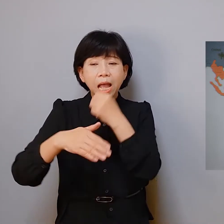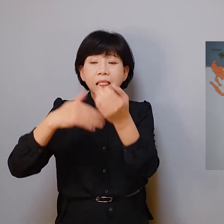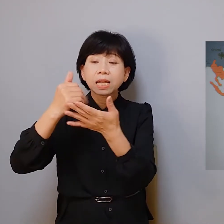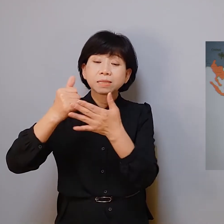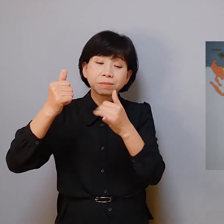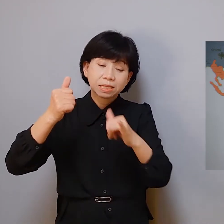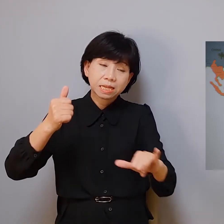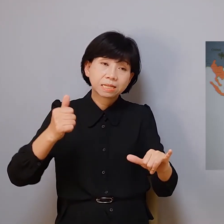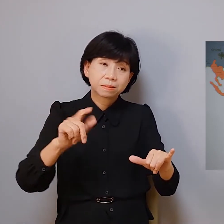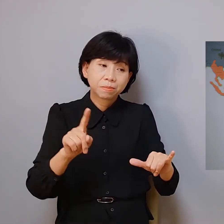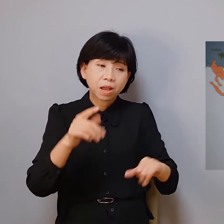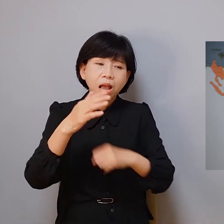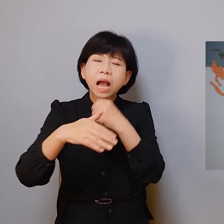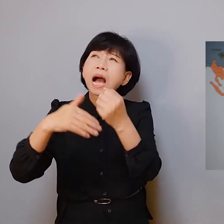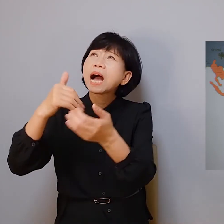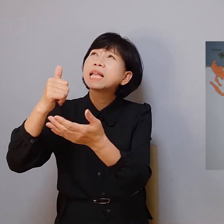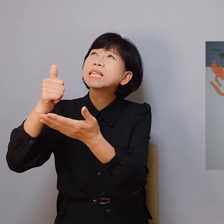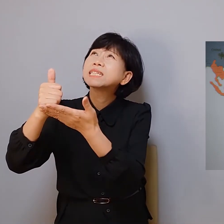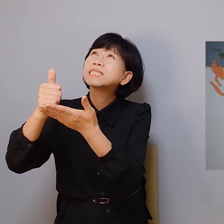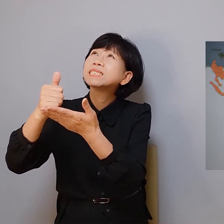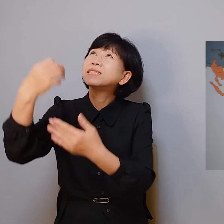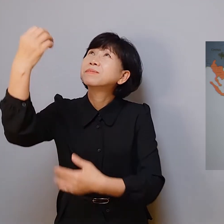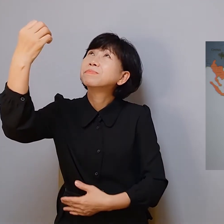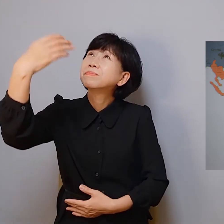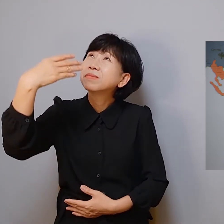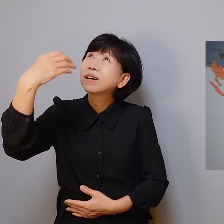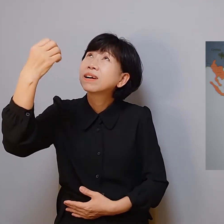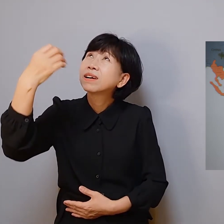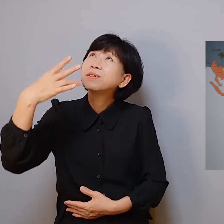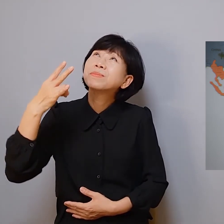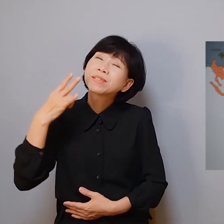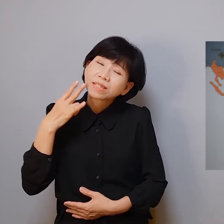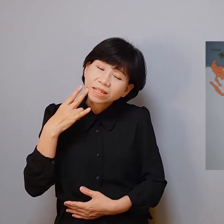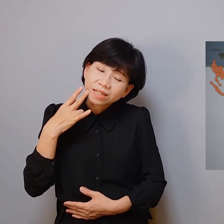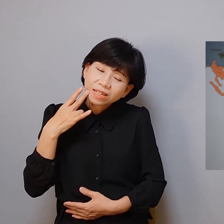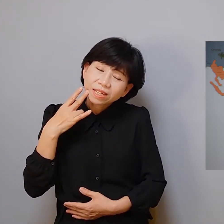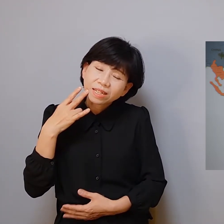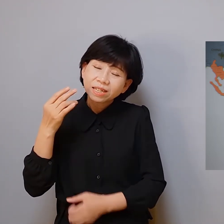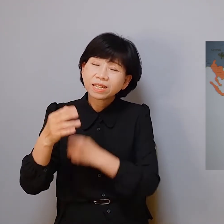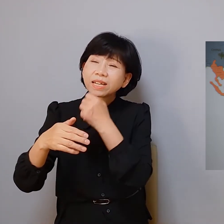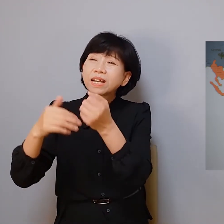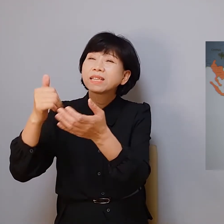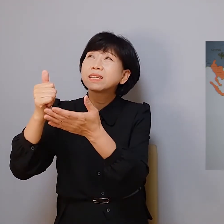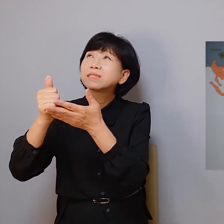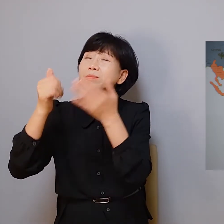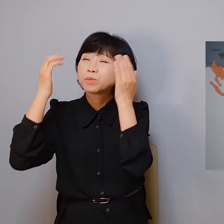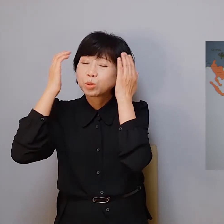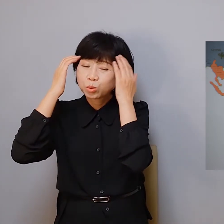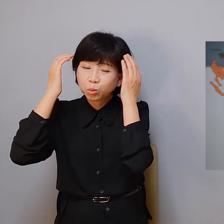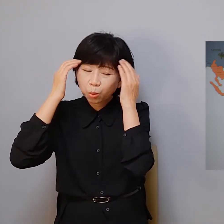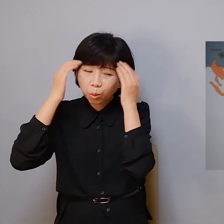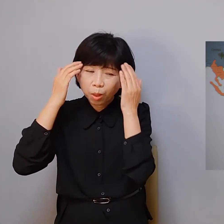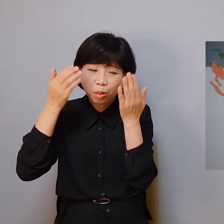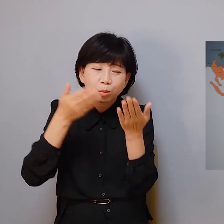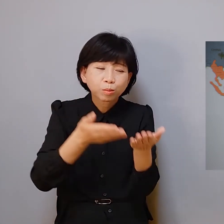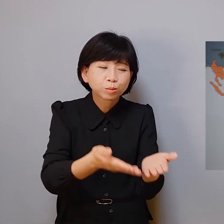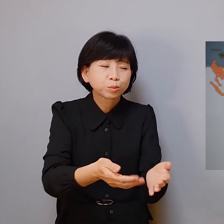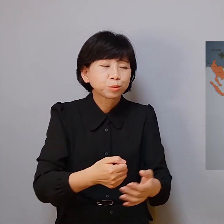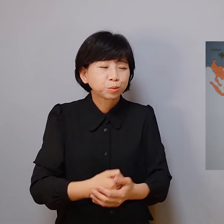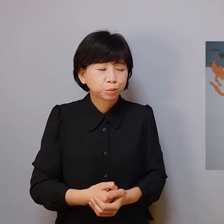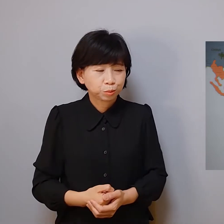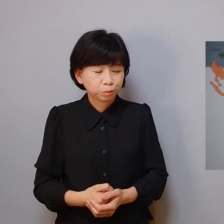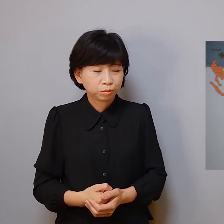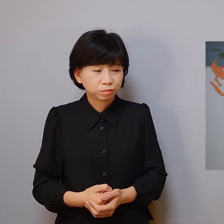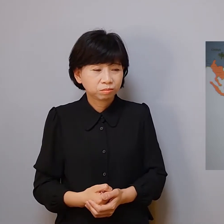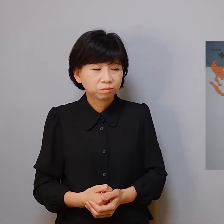하나님의 자녀는요 하나님께서 말씀하시면 하나님께서 때로는 고난에 처하게 하시고